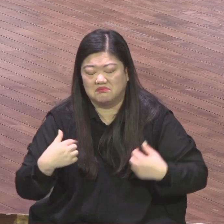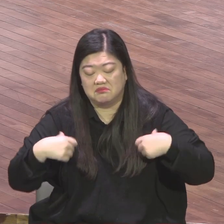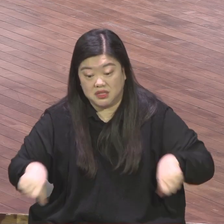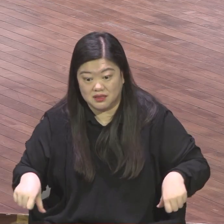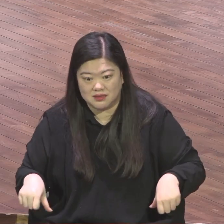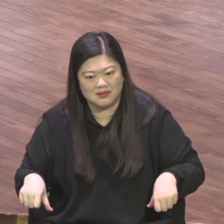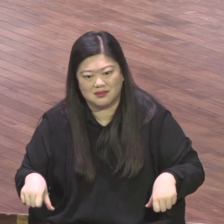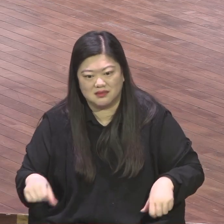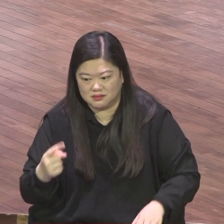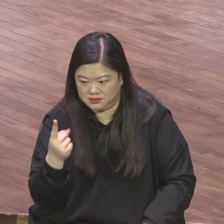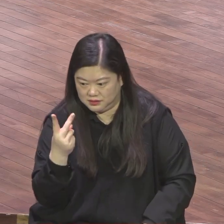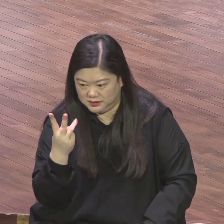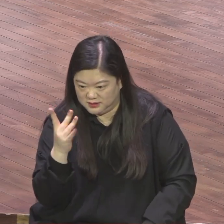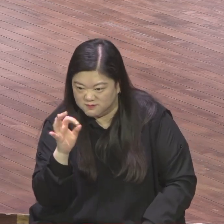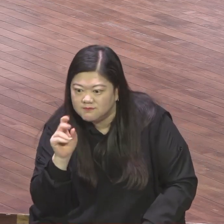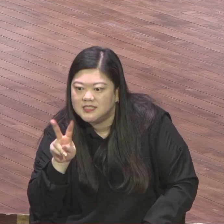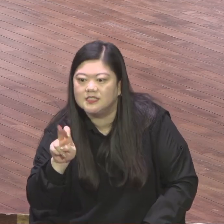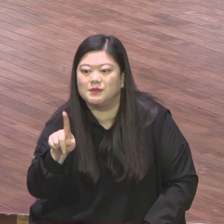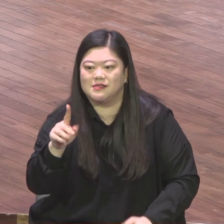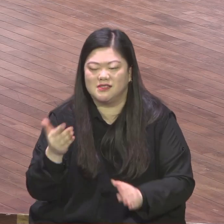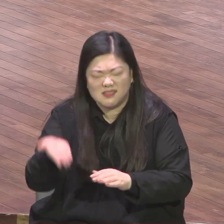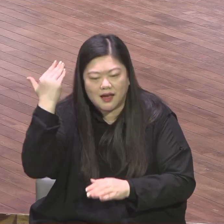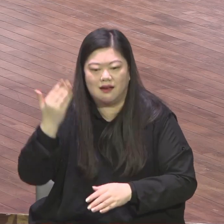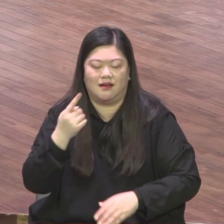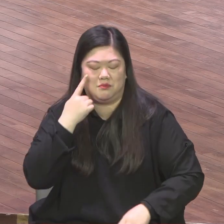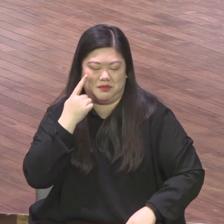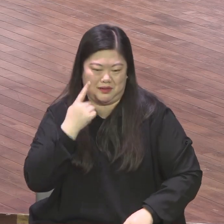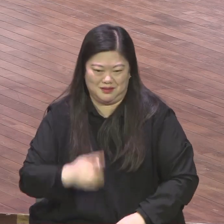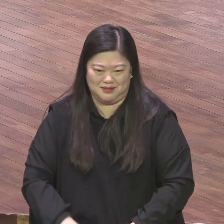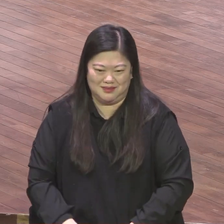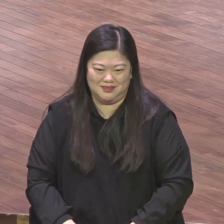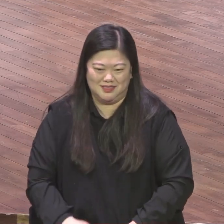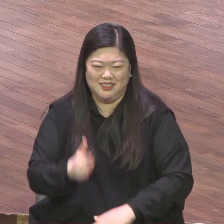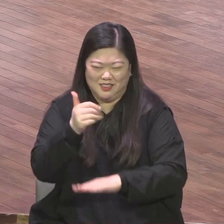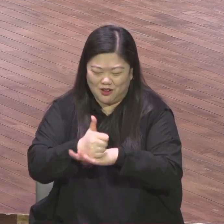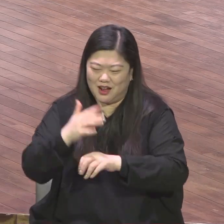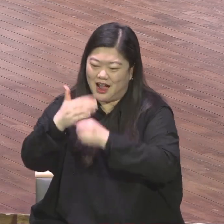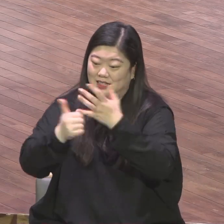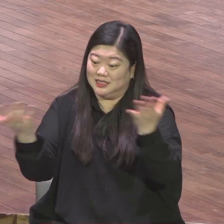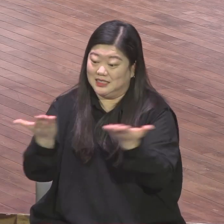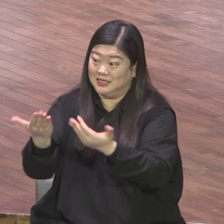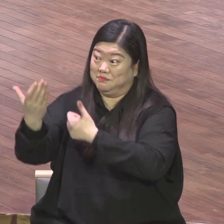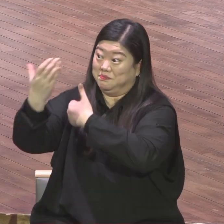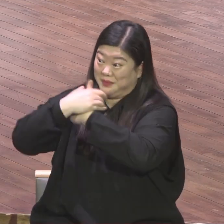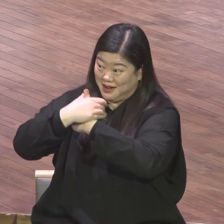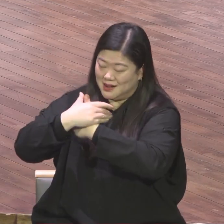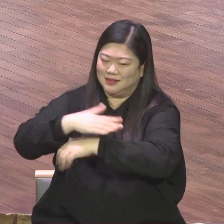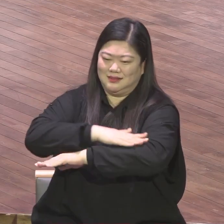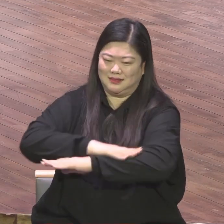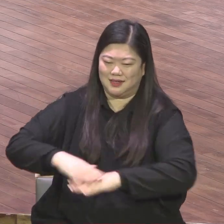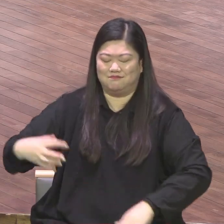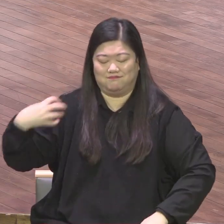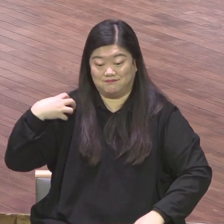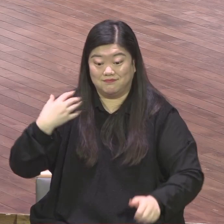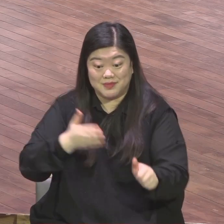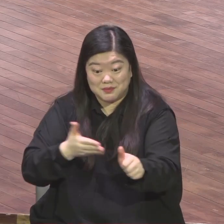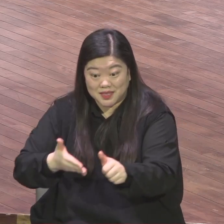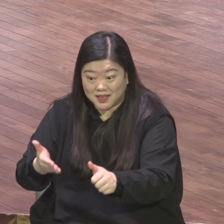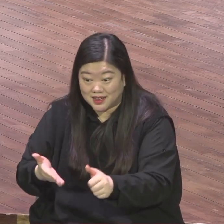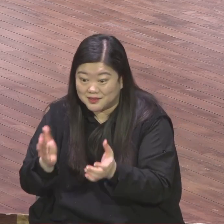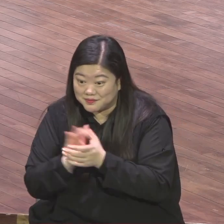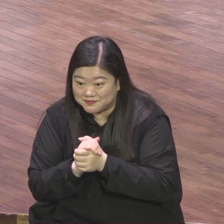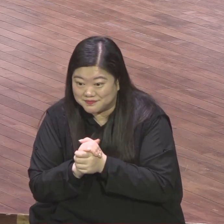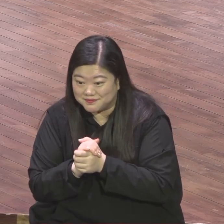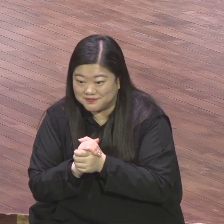보시기 바랍니다. 한 번 더 그래서 만국을 기업으로 얻는 삼문동의 주역들 다 되시기를 제물로 축복합니다.